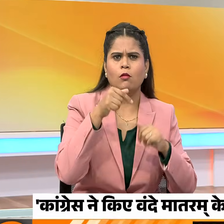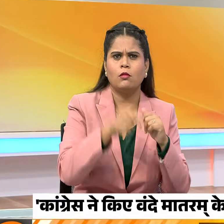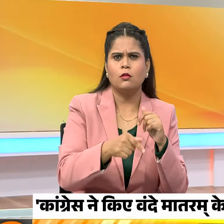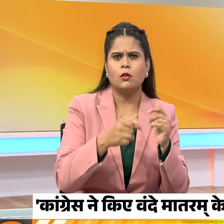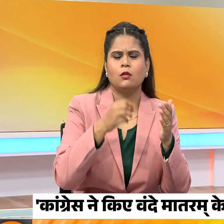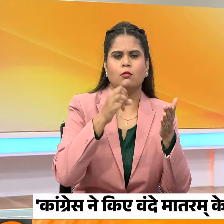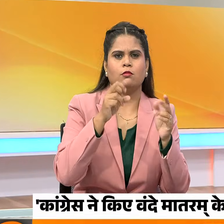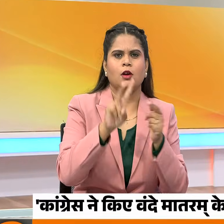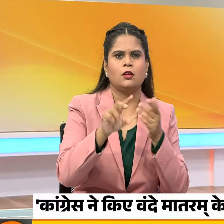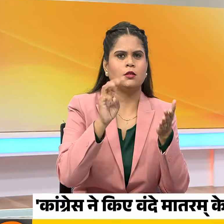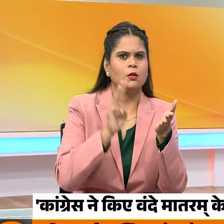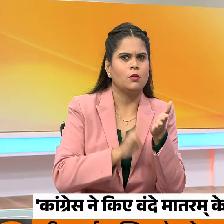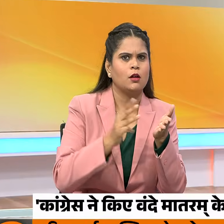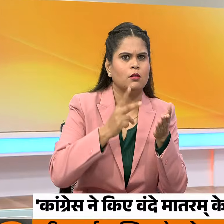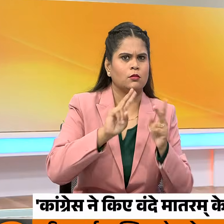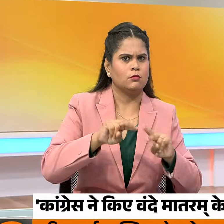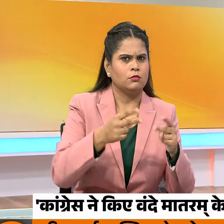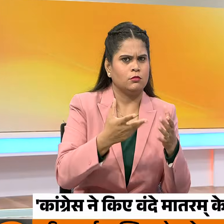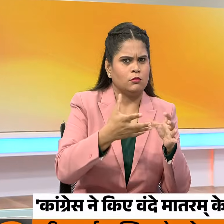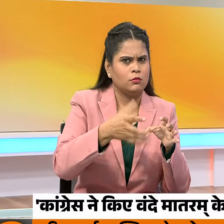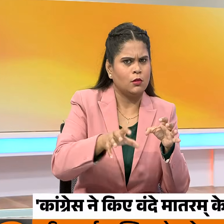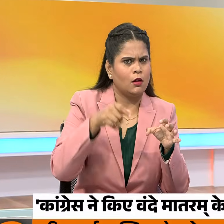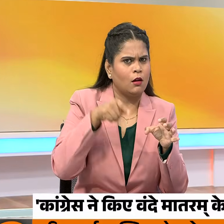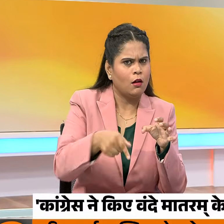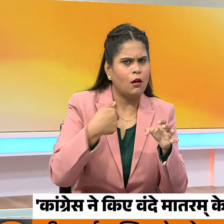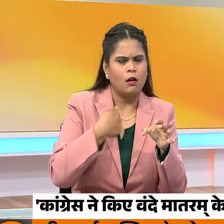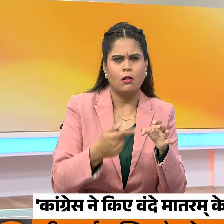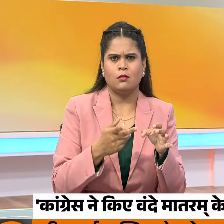के किए 2 टुकड़े, तुष्टीकरण को दिया बढ़ावा।